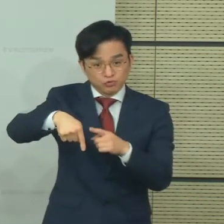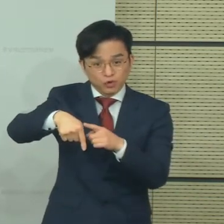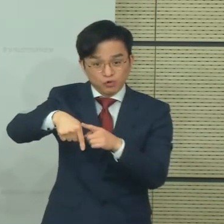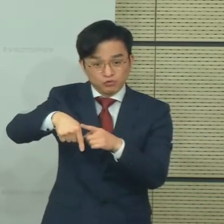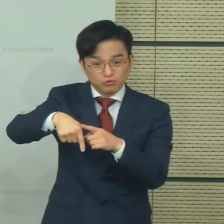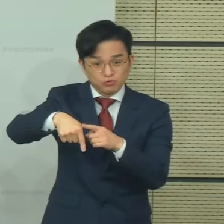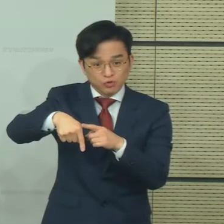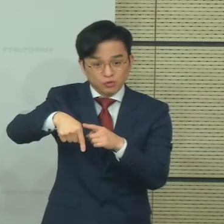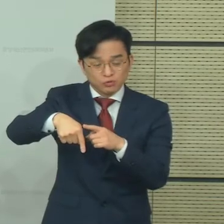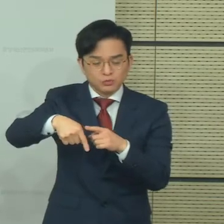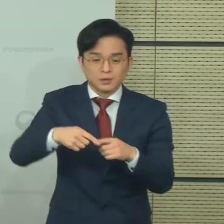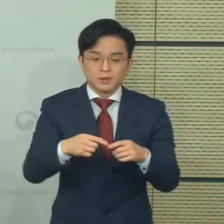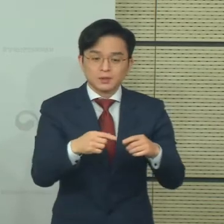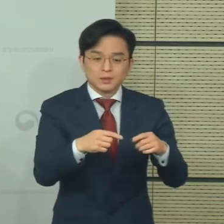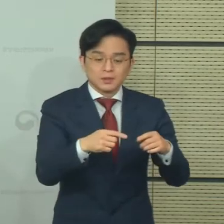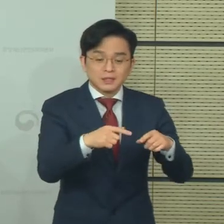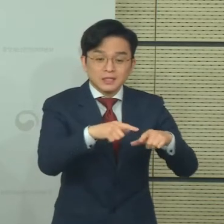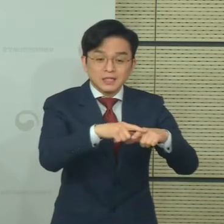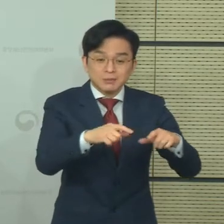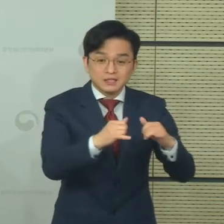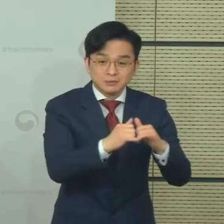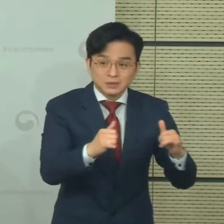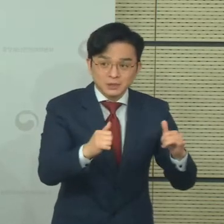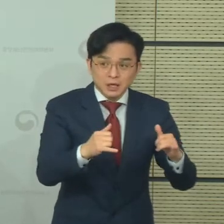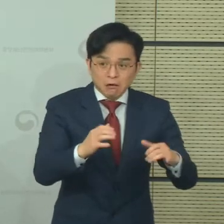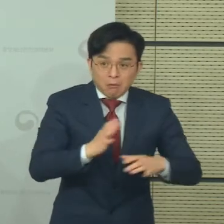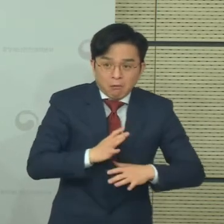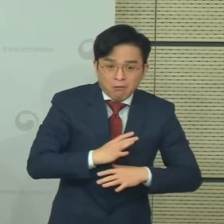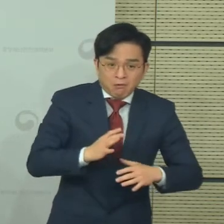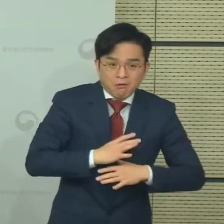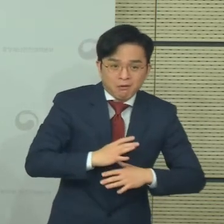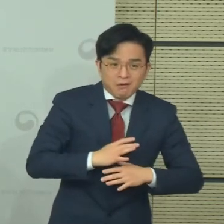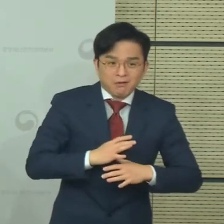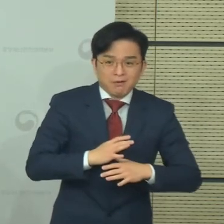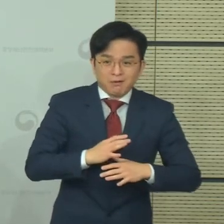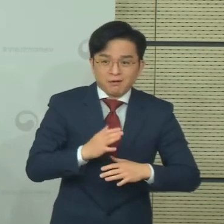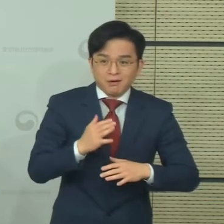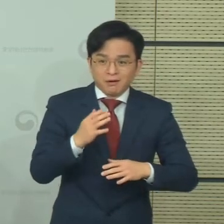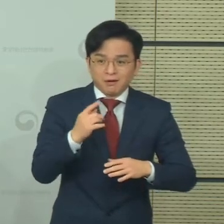뭐 분위기가 있는 것 같은데요. 이 구상권 청구는 뭐 어떤